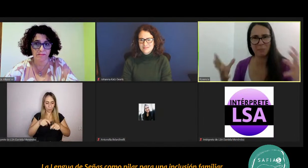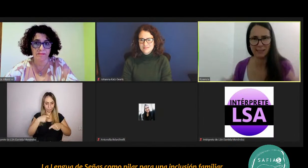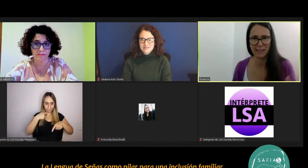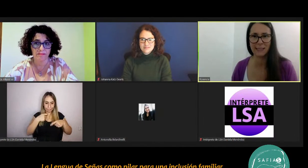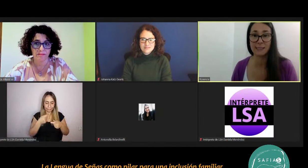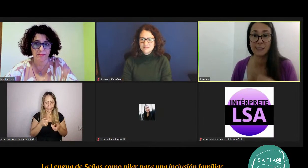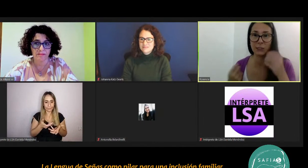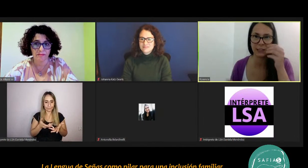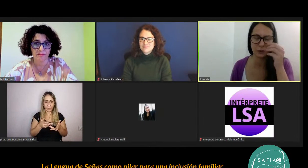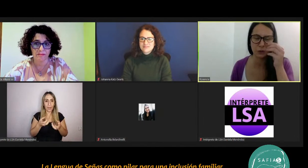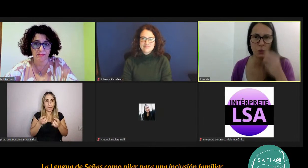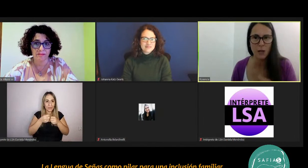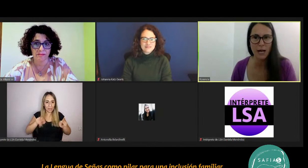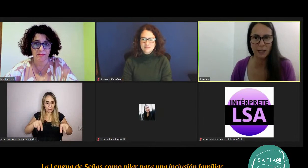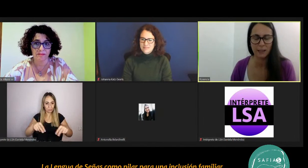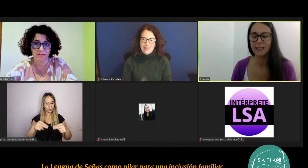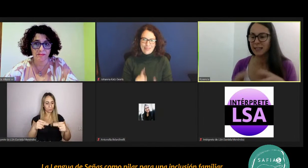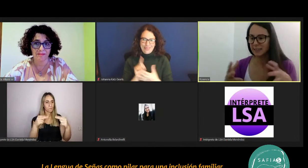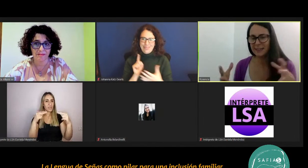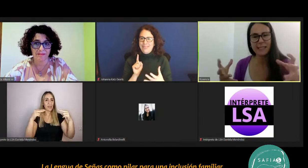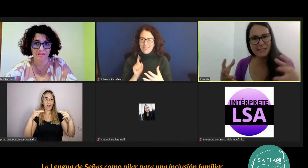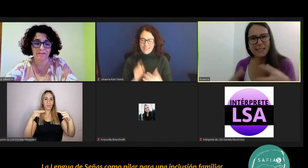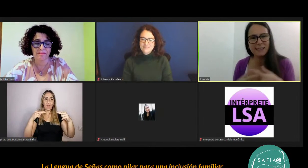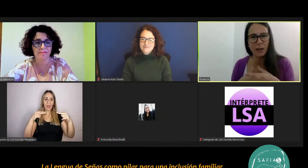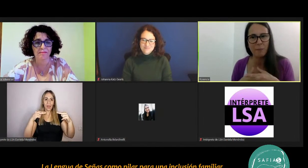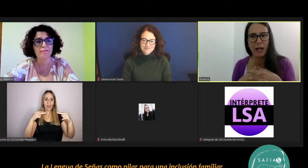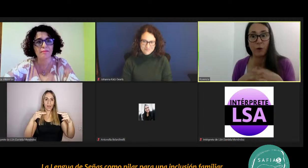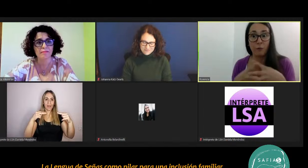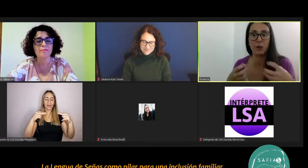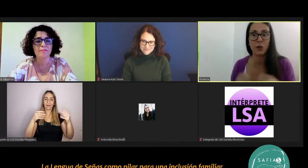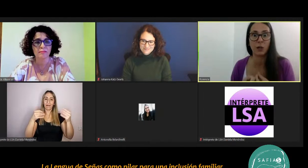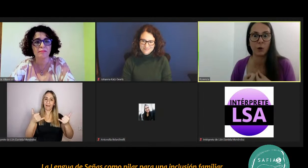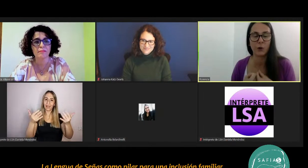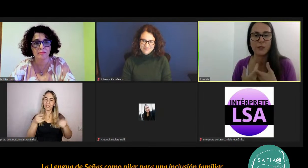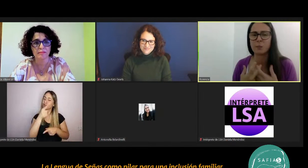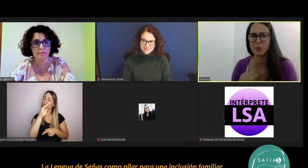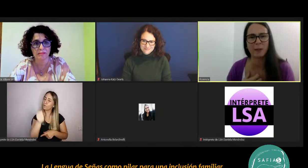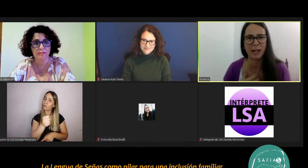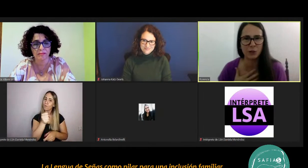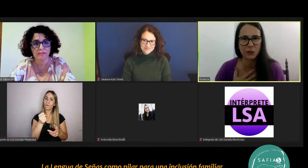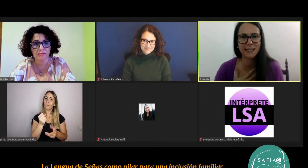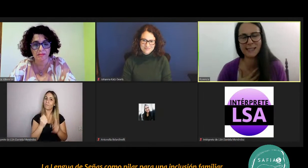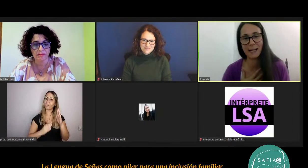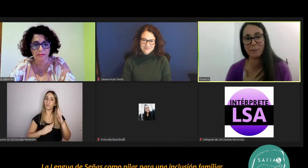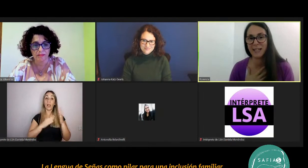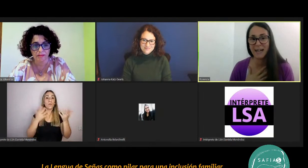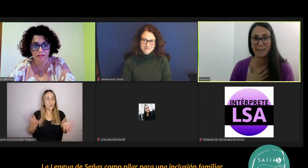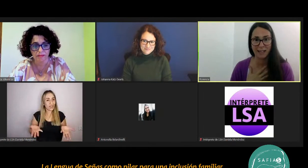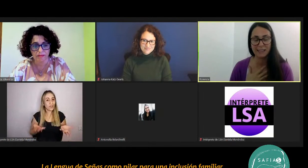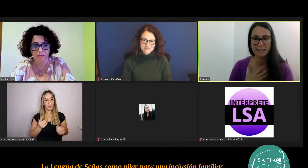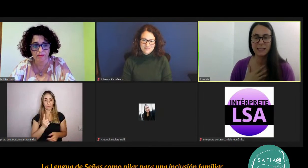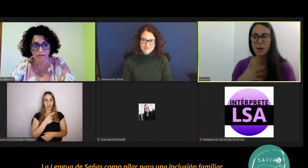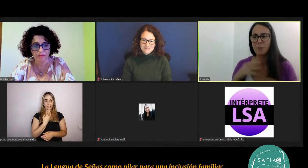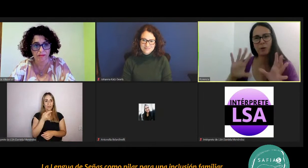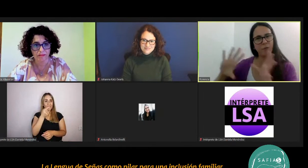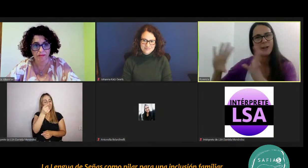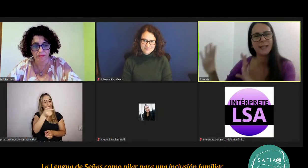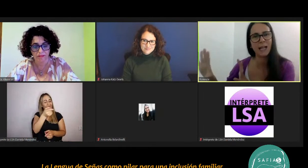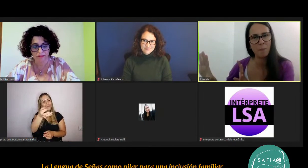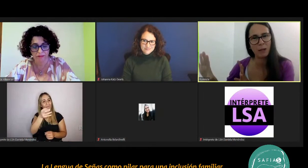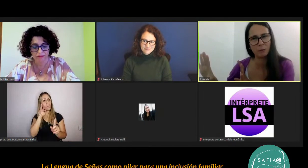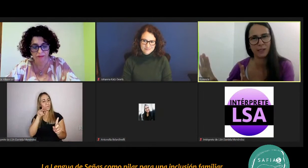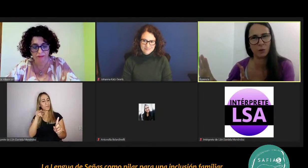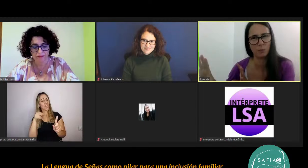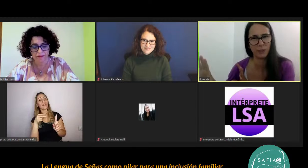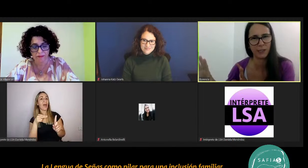Empezaron a prestar atención desde otro lugar, y ese entramado fue lo que logró eso. Por eso para nosotras esa mirada por fuera